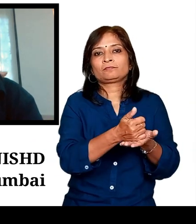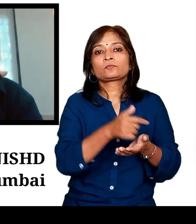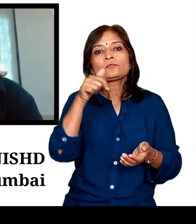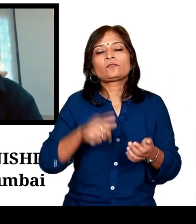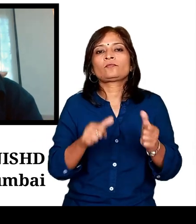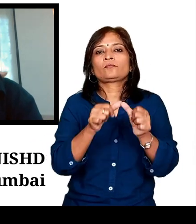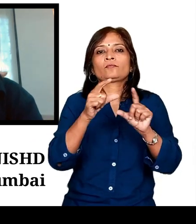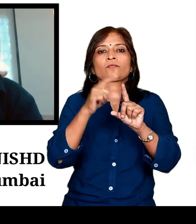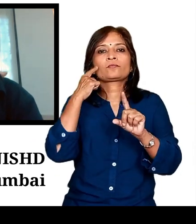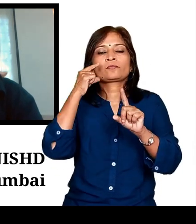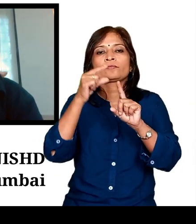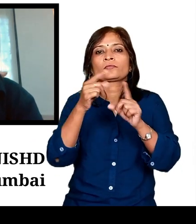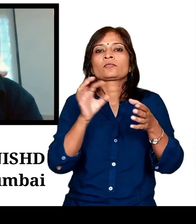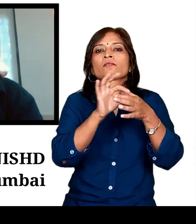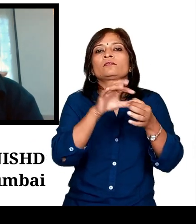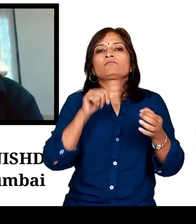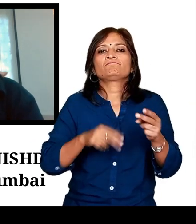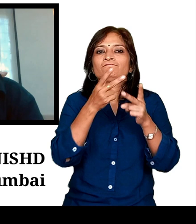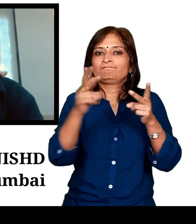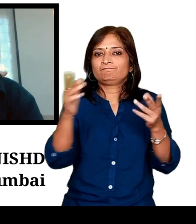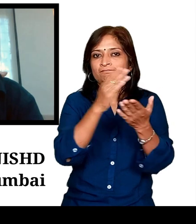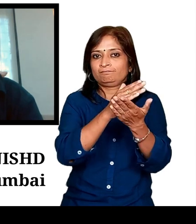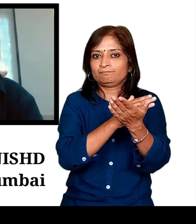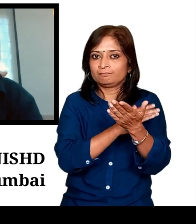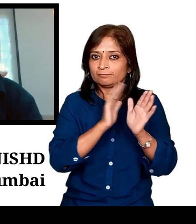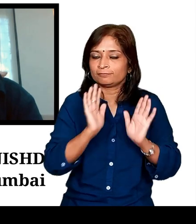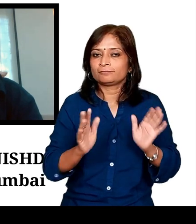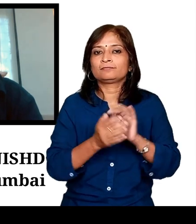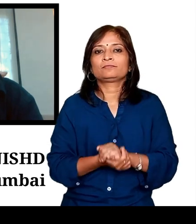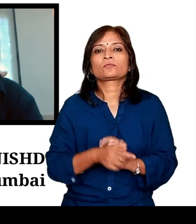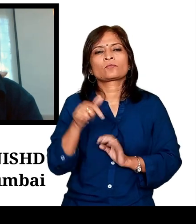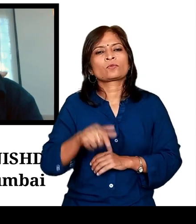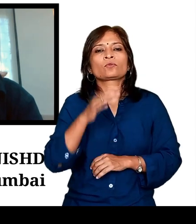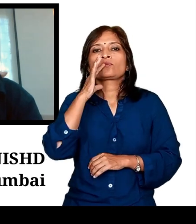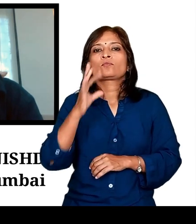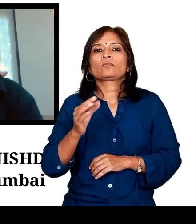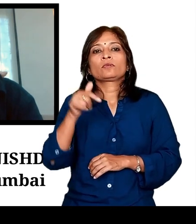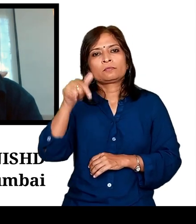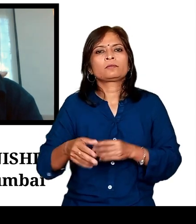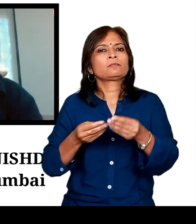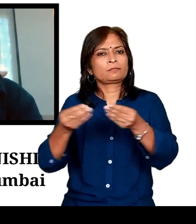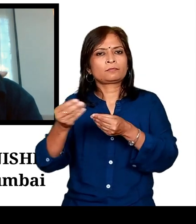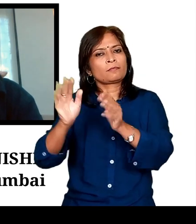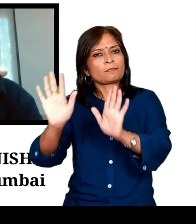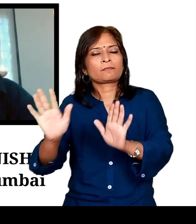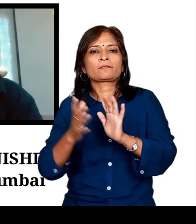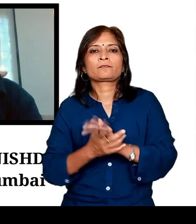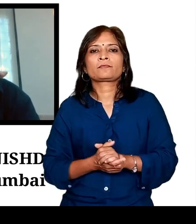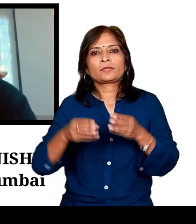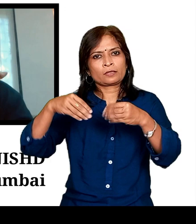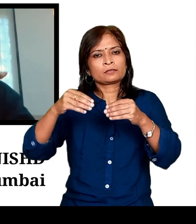के एडिप के अंदर में बहुत सारे प्रोविजन हम दे सकते हैं और एक्चुअली ये मार्केट में सब अवेलेबल है.